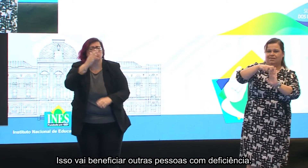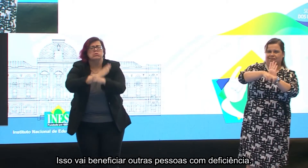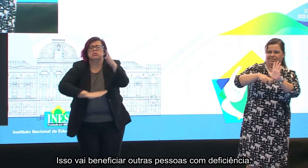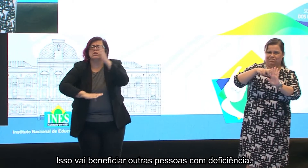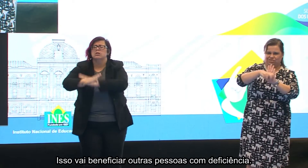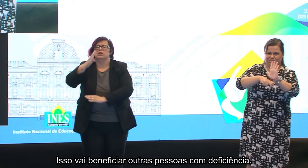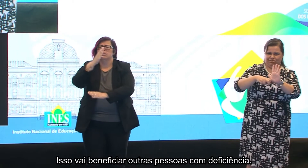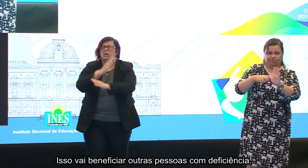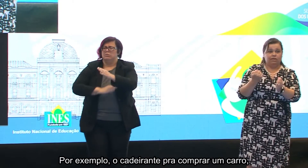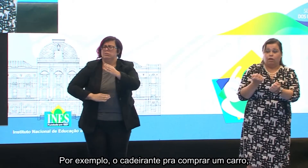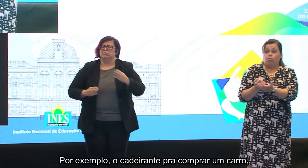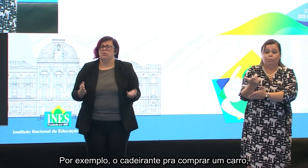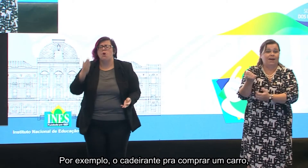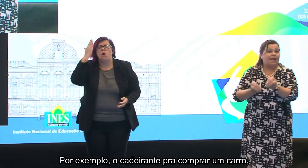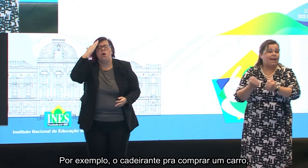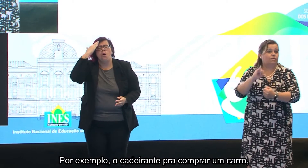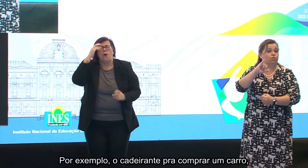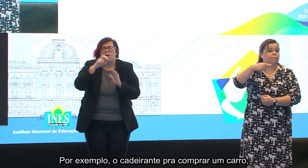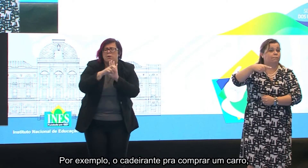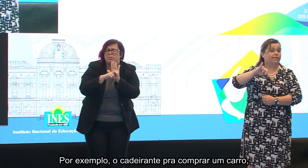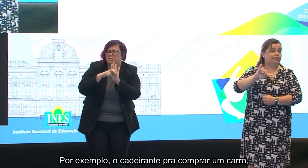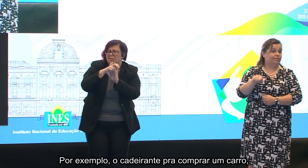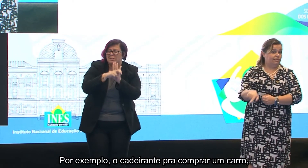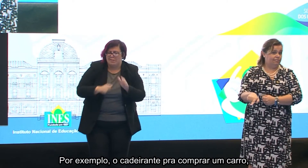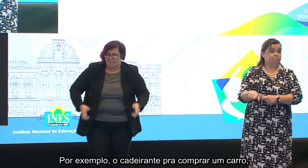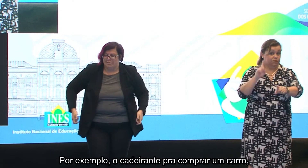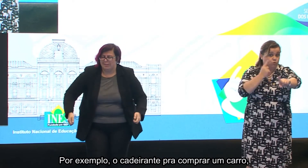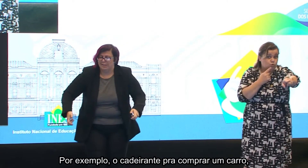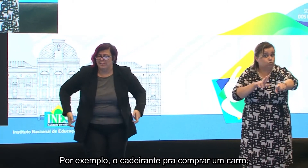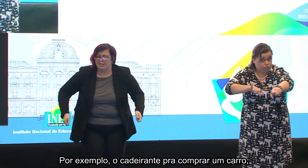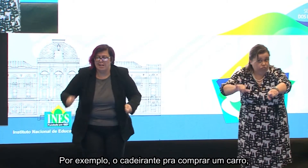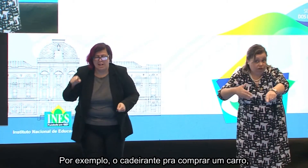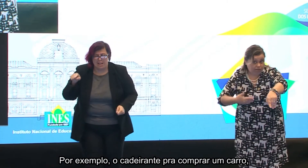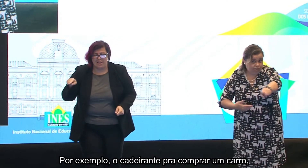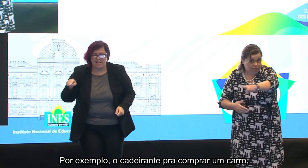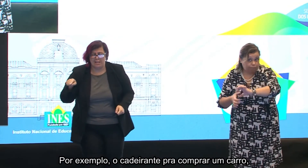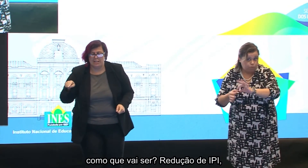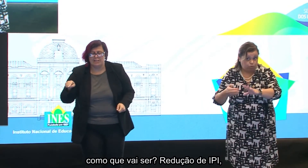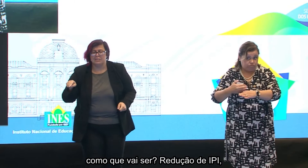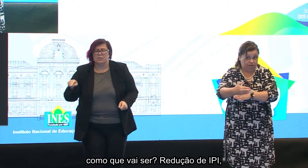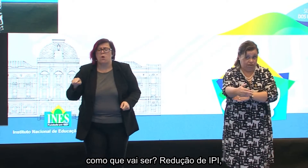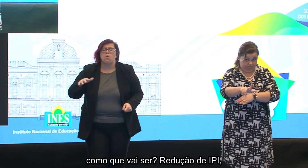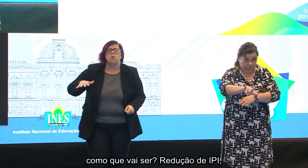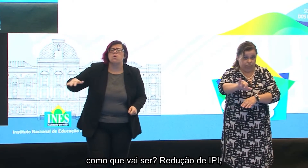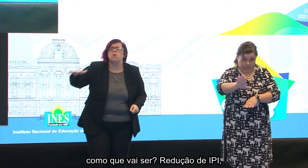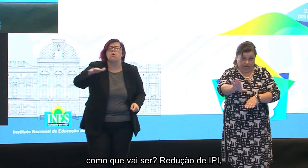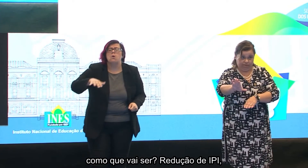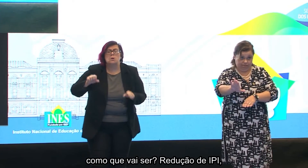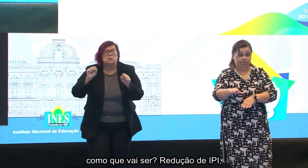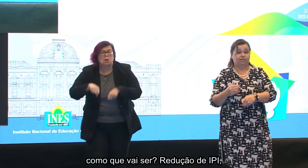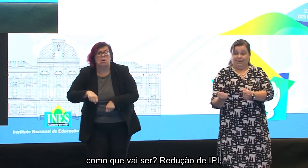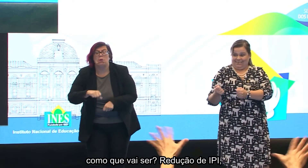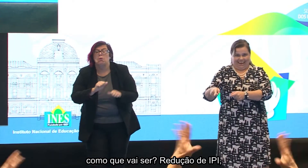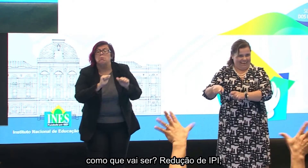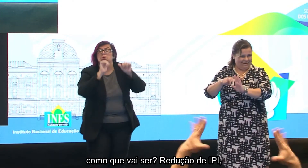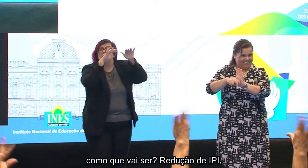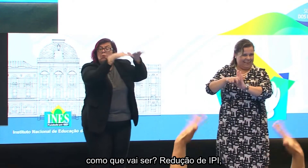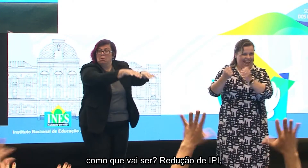com deficiência. Por exemplo, o cadeirante, para comprar um carro. Então, como é que vai ser? Redução de